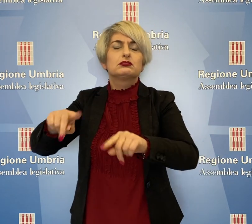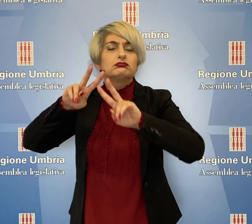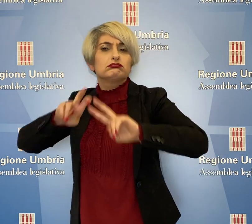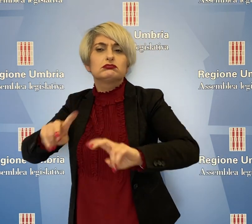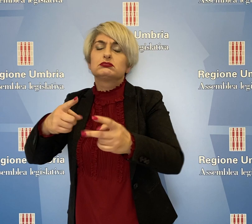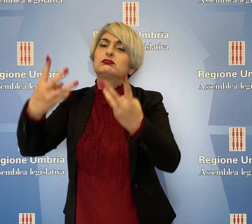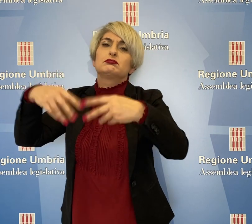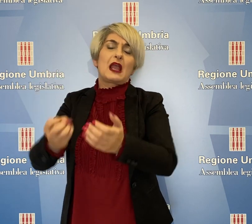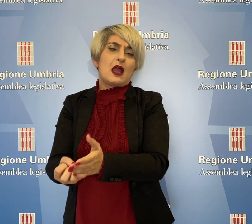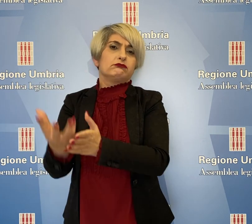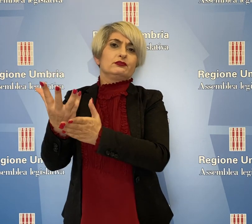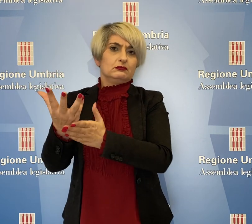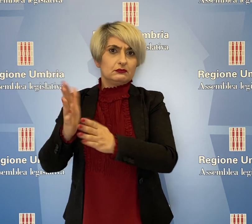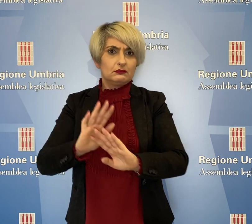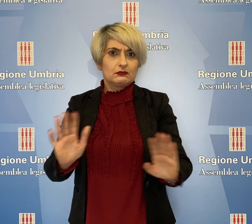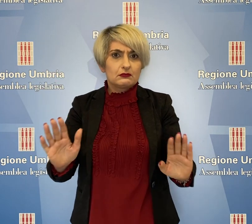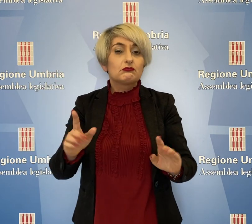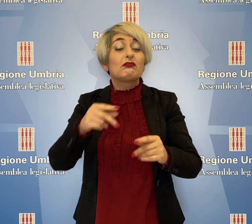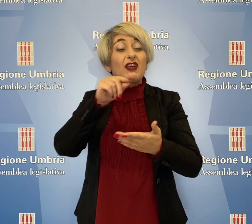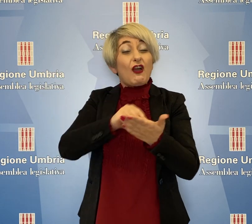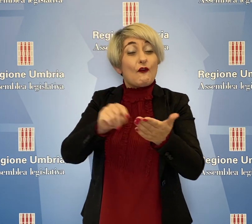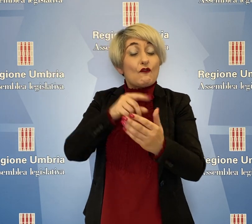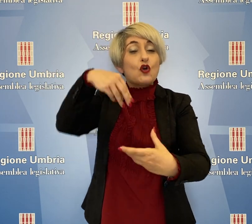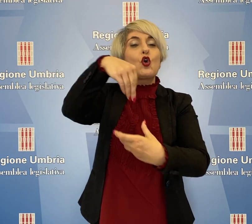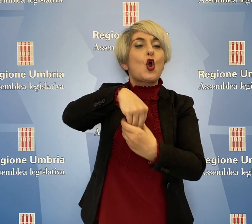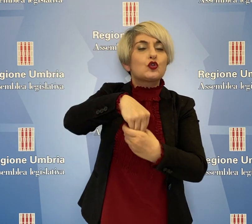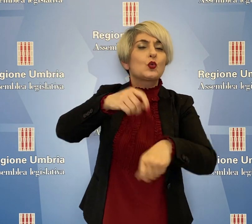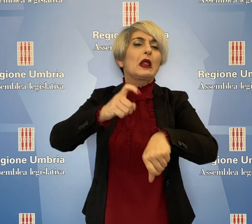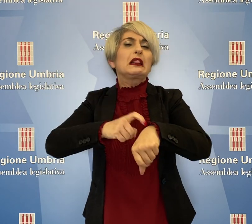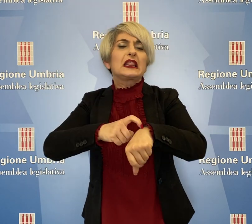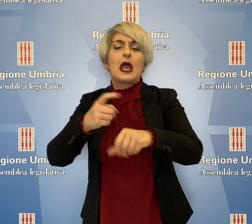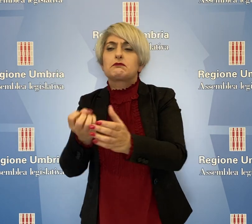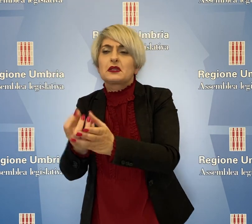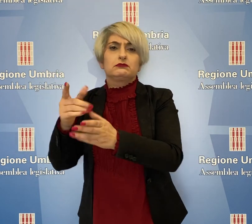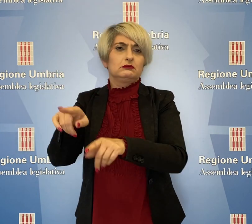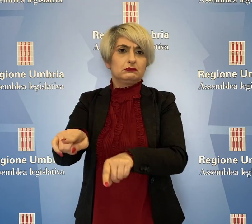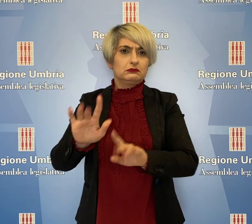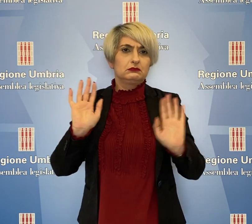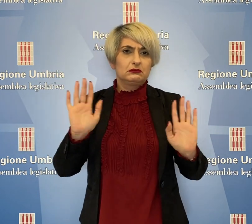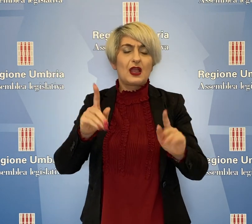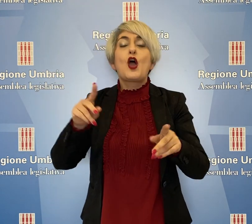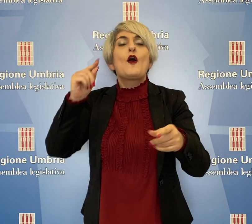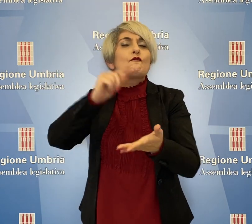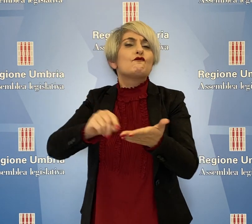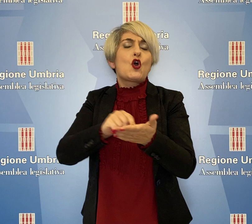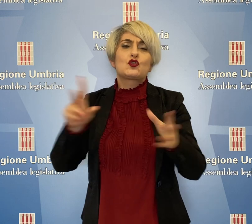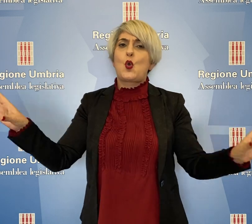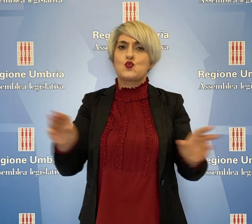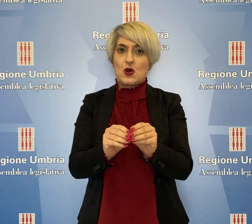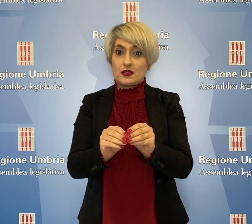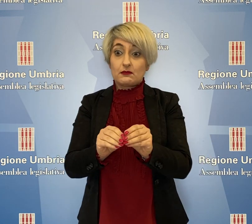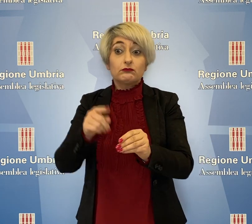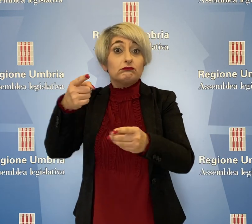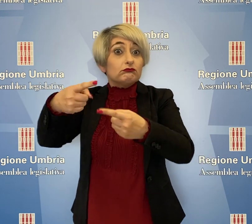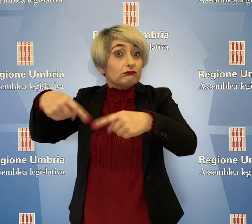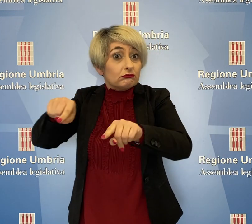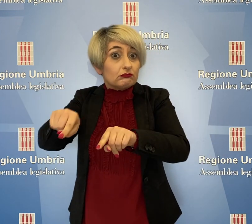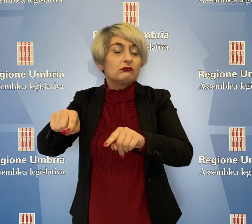è automatica e il voto riguarda solo contenuti e tempistiche votate all'unanimità l'organismo sarà composto da tutti i